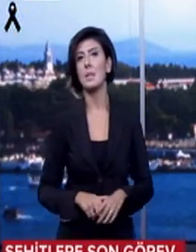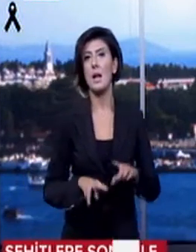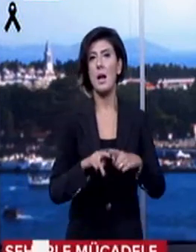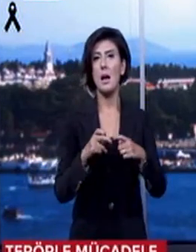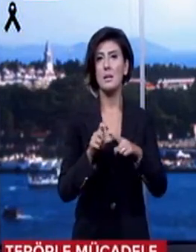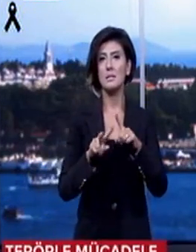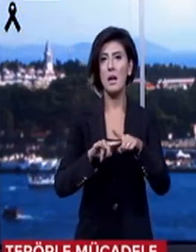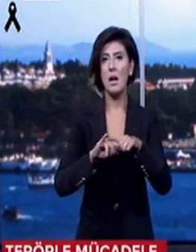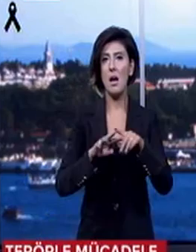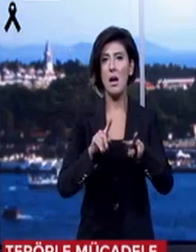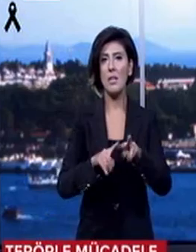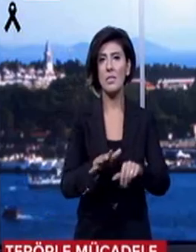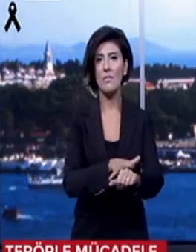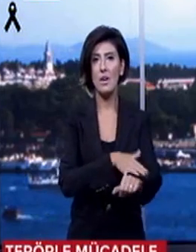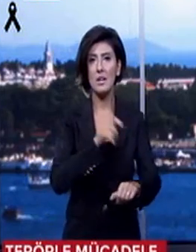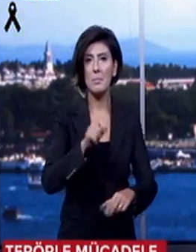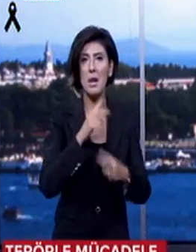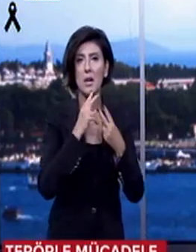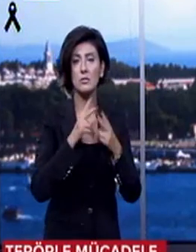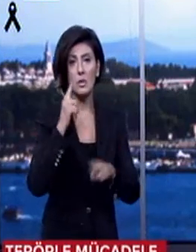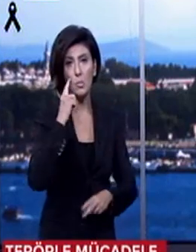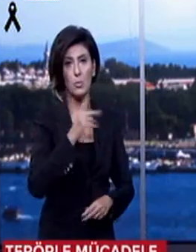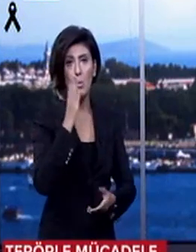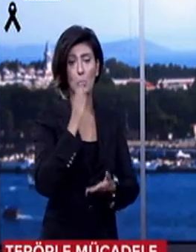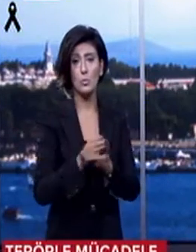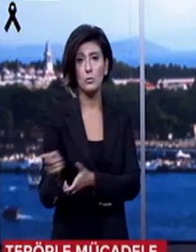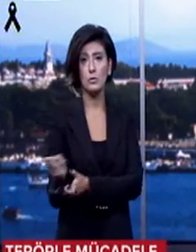Ardahan Valiliğinden yapılan açıklamaya göre bölücü terör örgütü